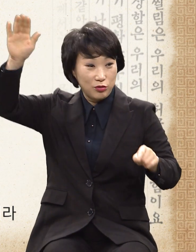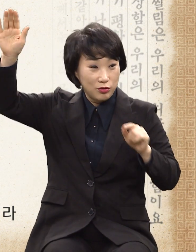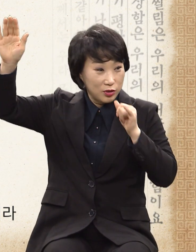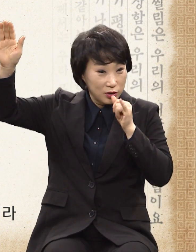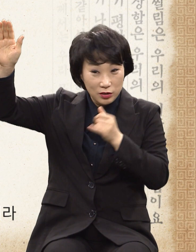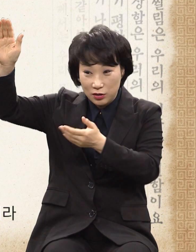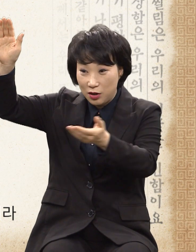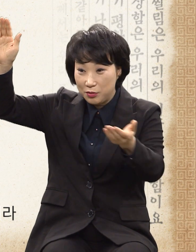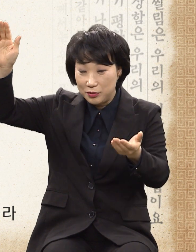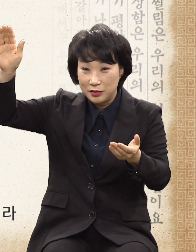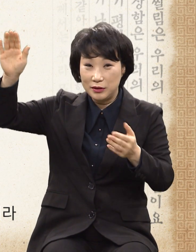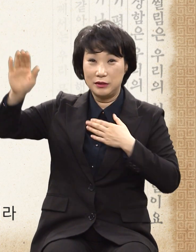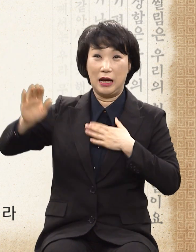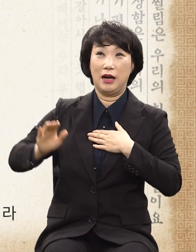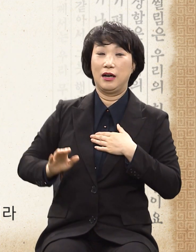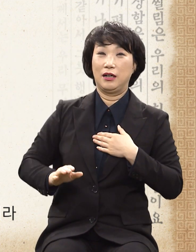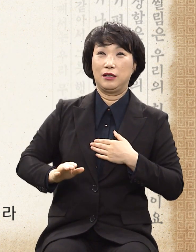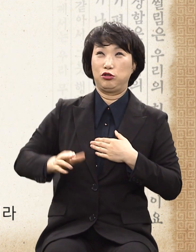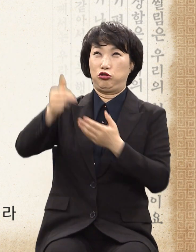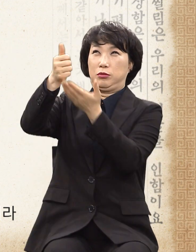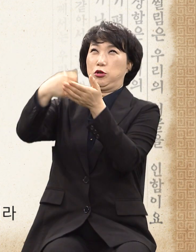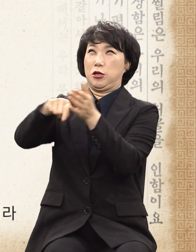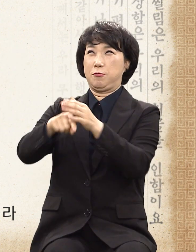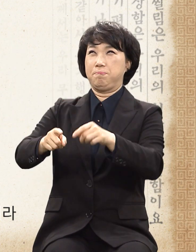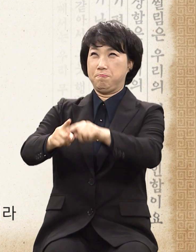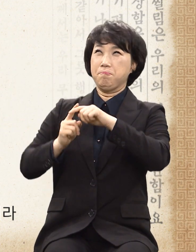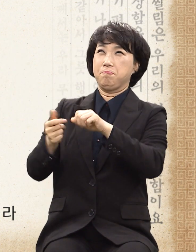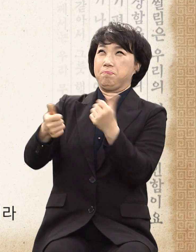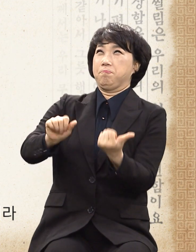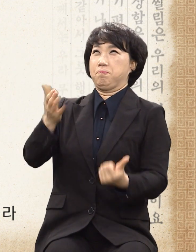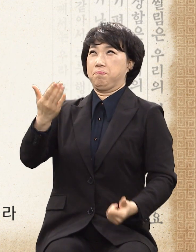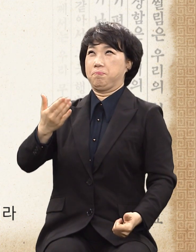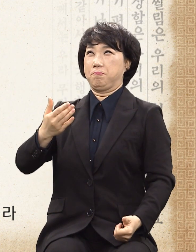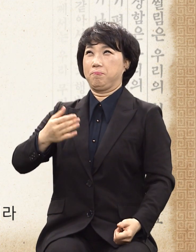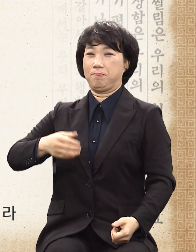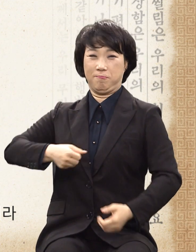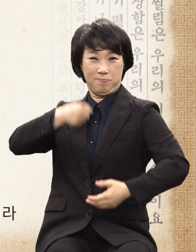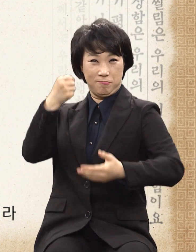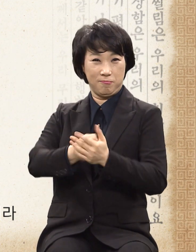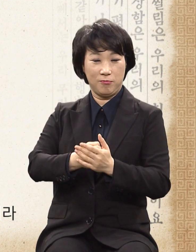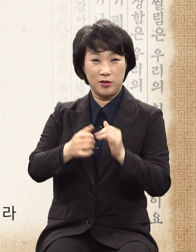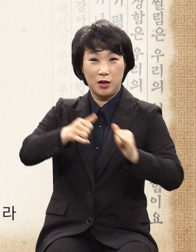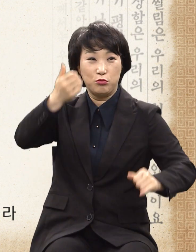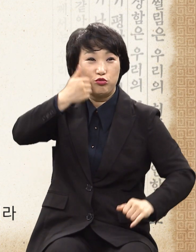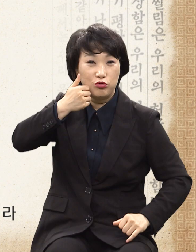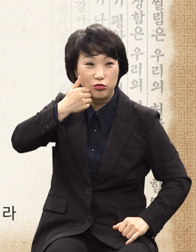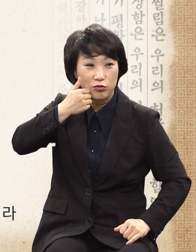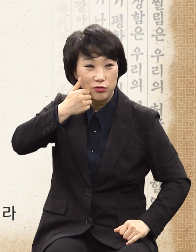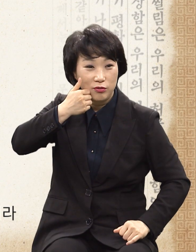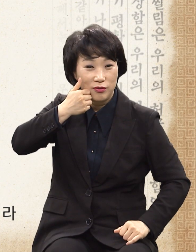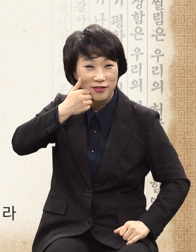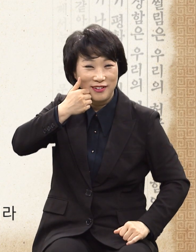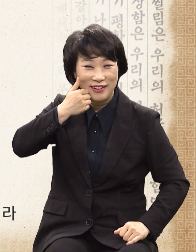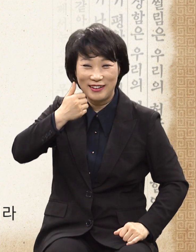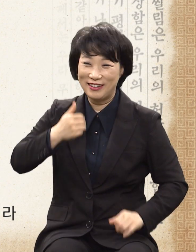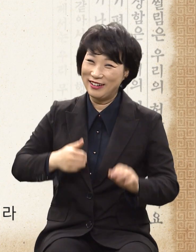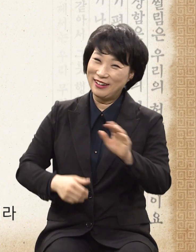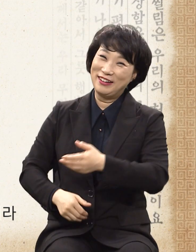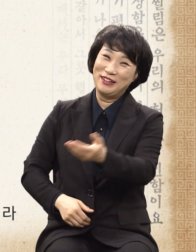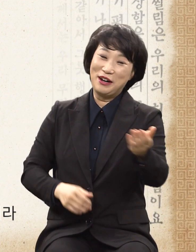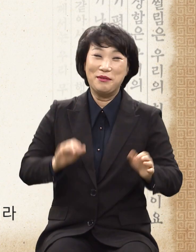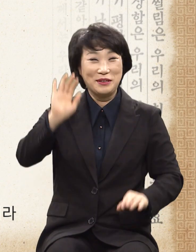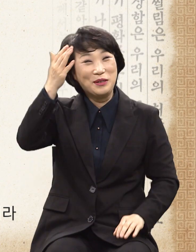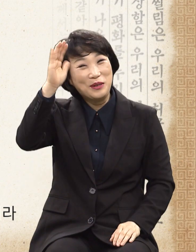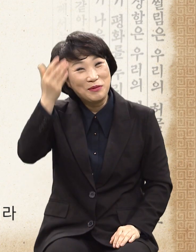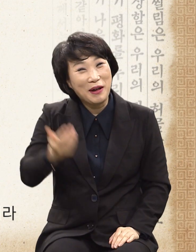우리 교회에서 나는 주를 위해서 죽어야 된다. 응? 예, 여러분 보세요.